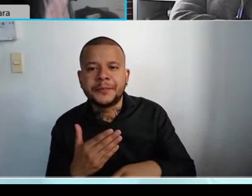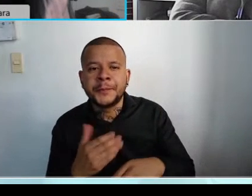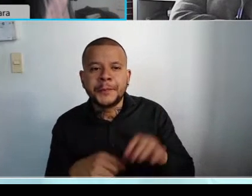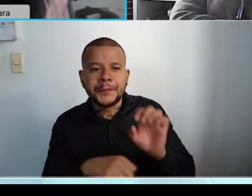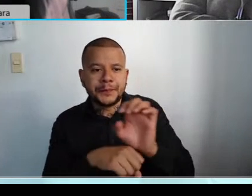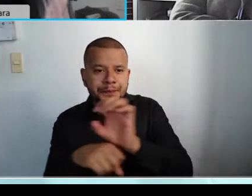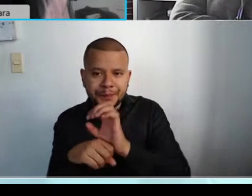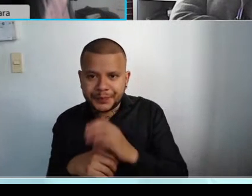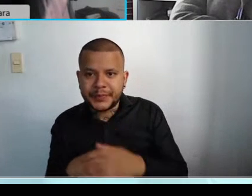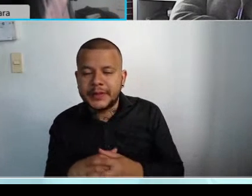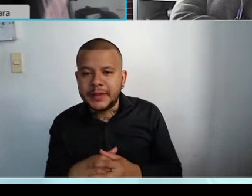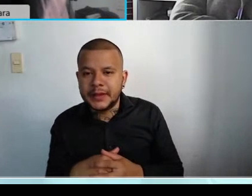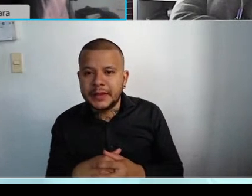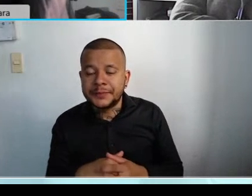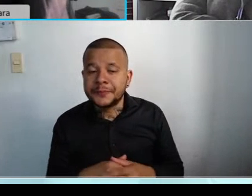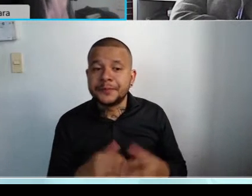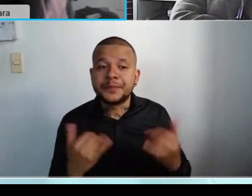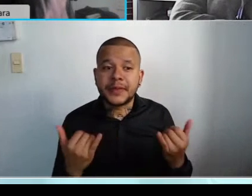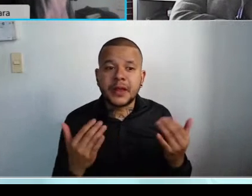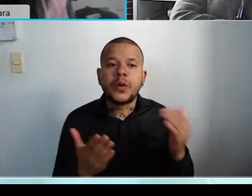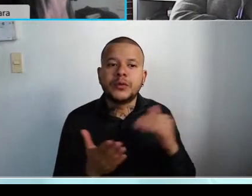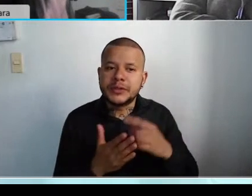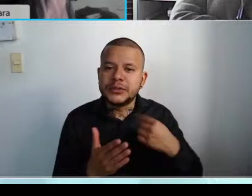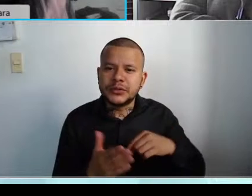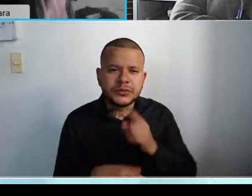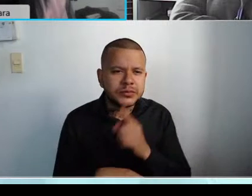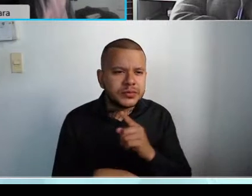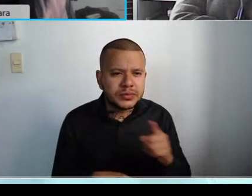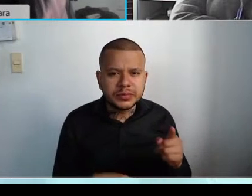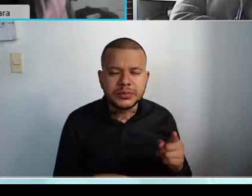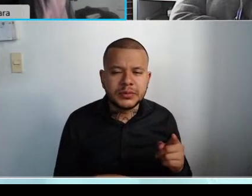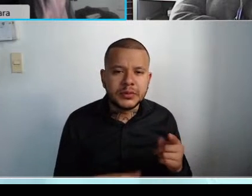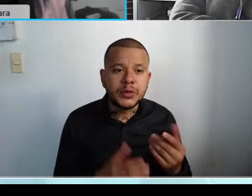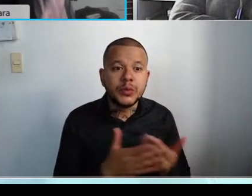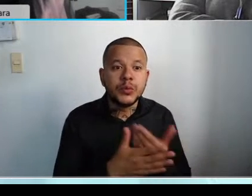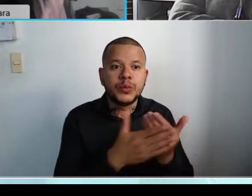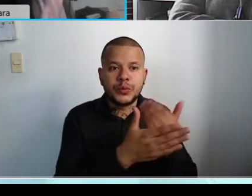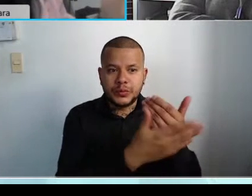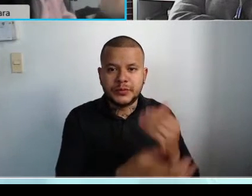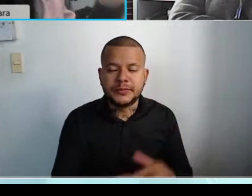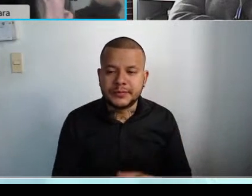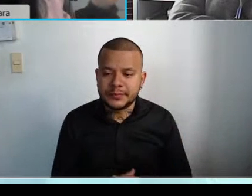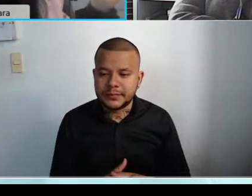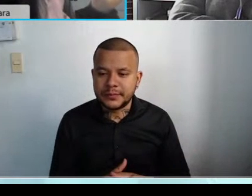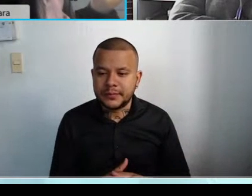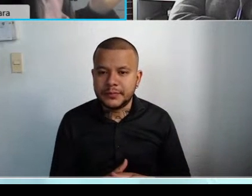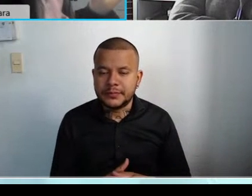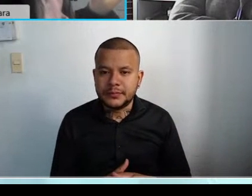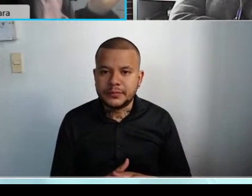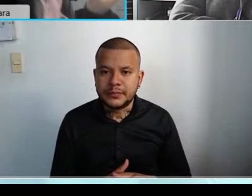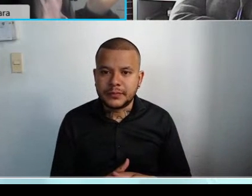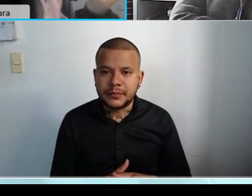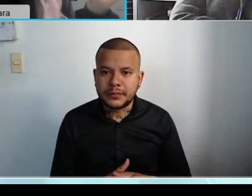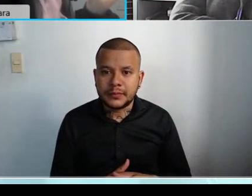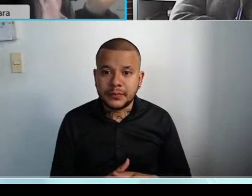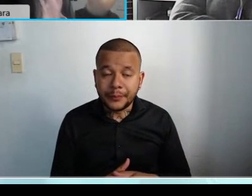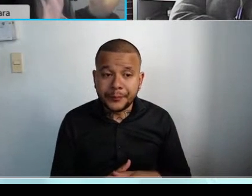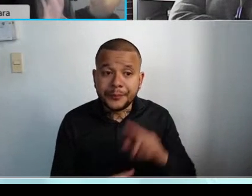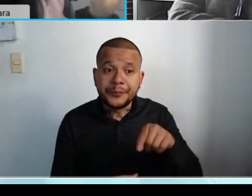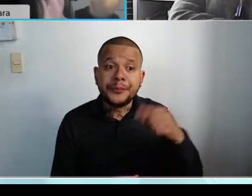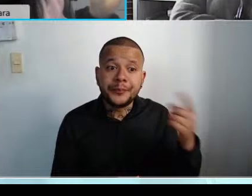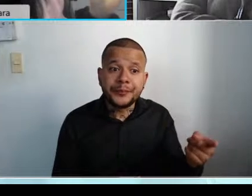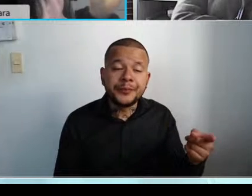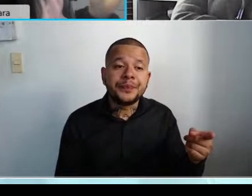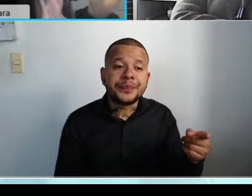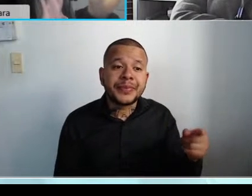vamos empezando nuevamente ese conteo de los nuevos valoraciones y registros. No tenemos el dato de cuántas